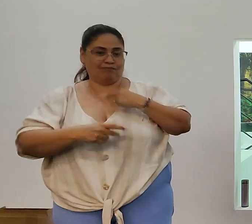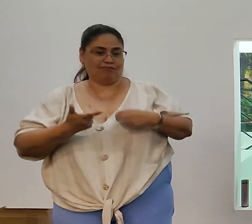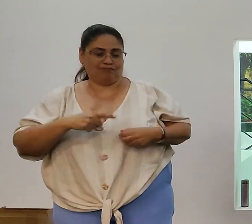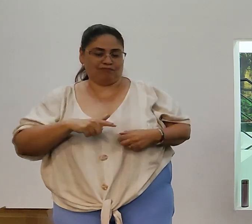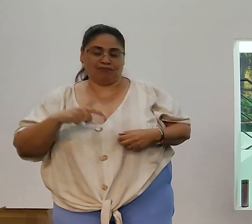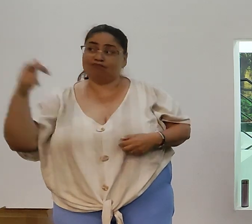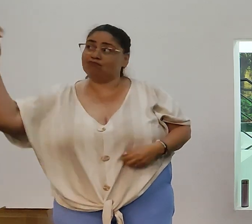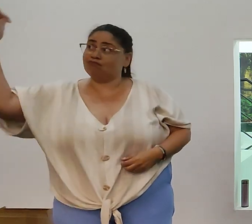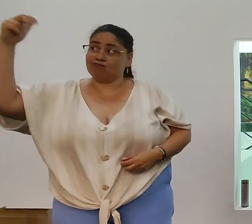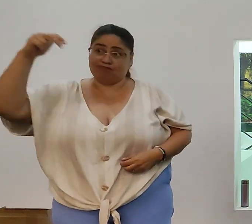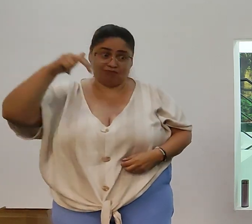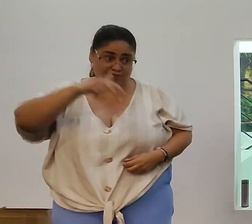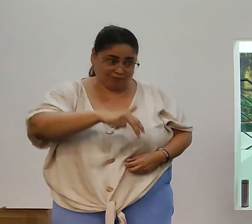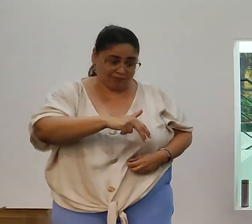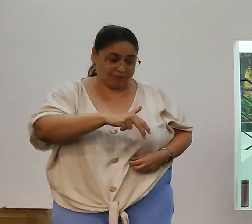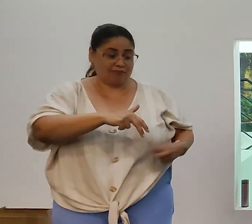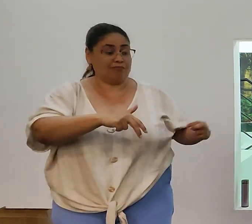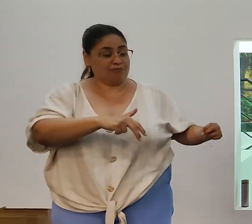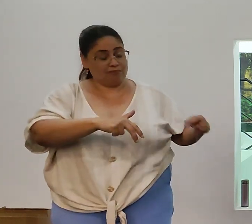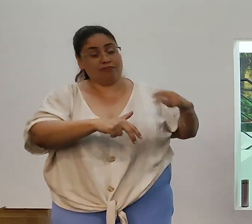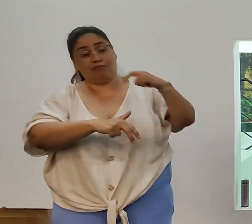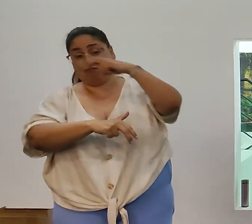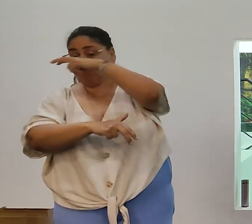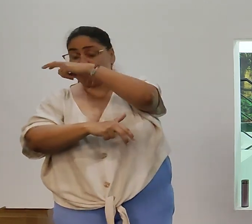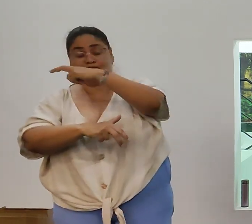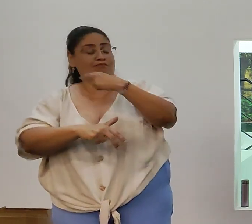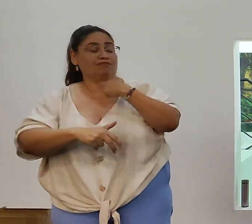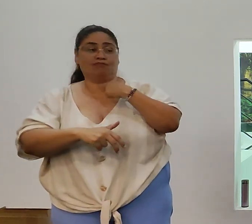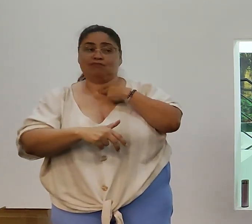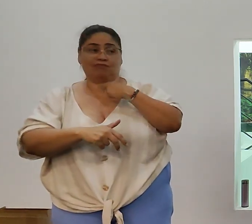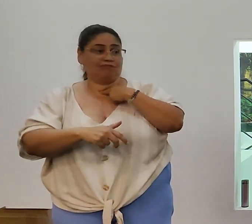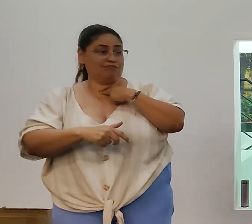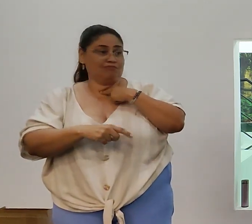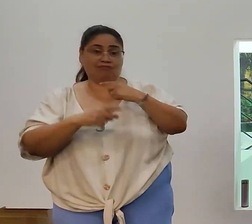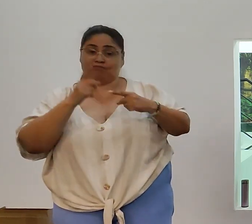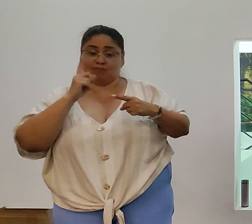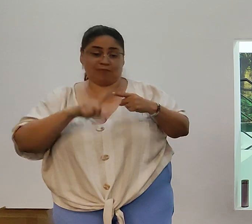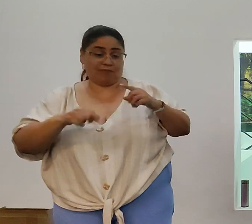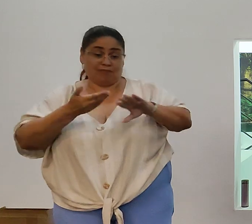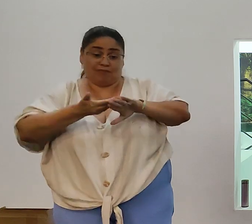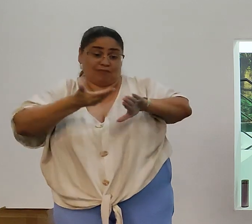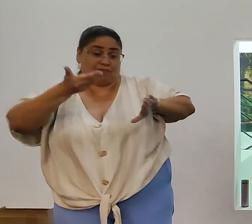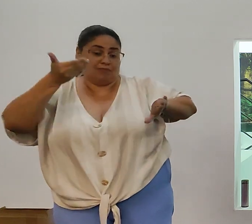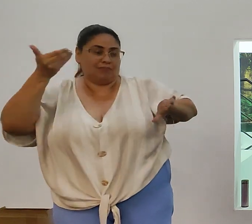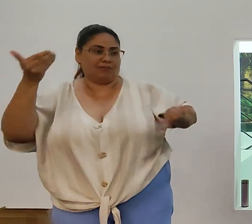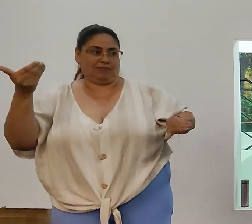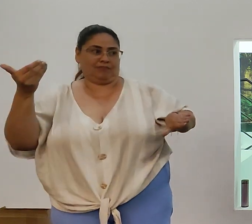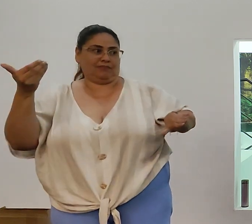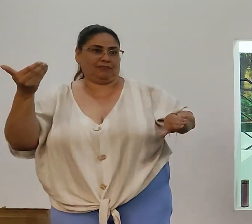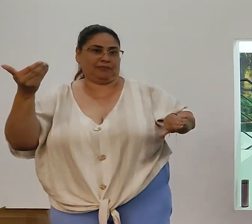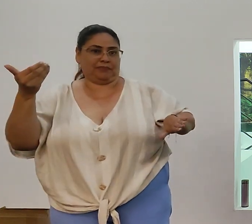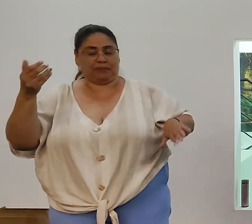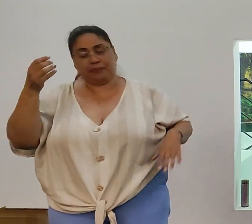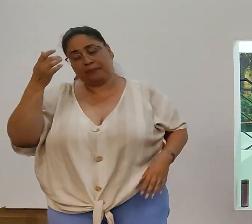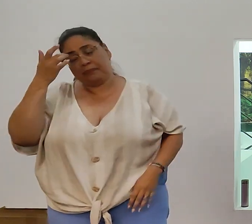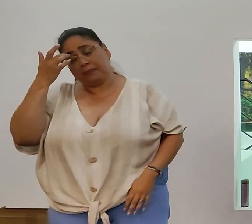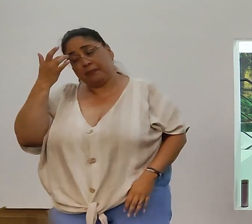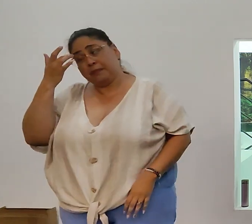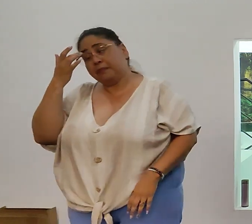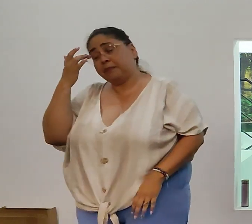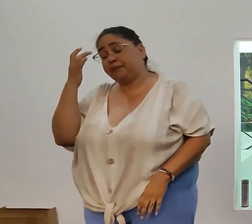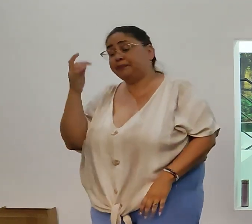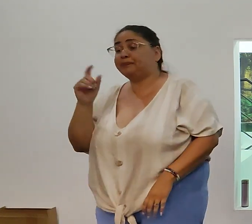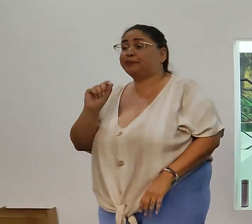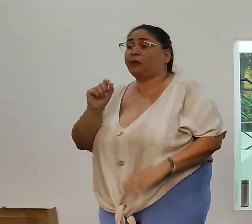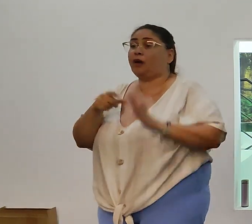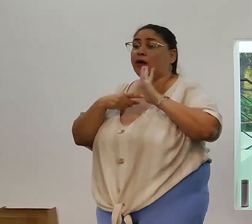voltar. De forma que os que desejam passar do nosso lado para o seu, ou do seu para o nosso lado, não conseguem. Aqui